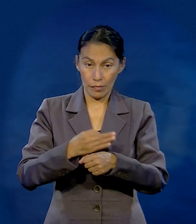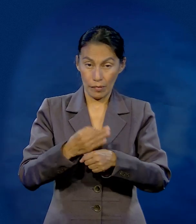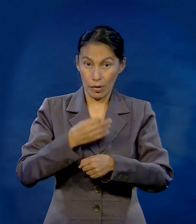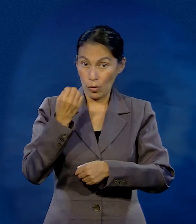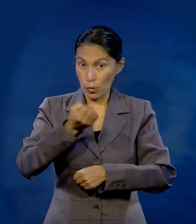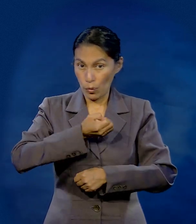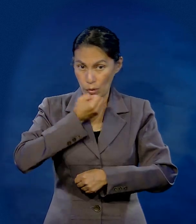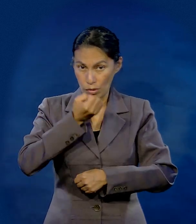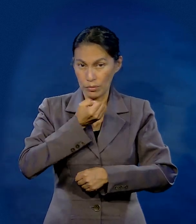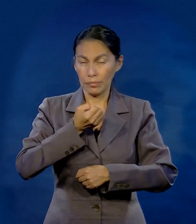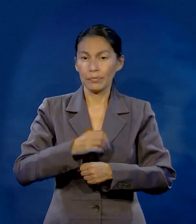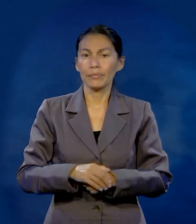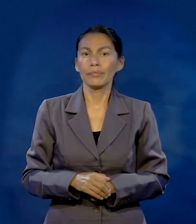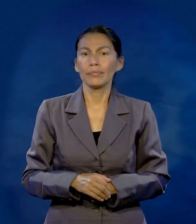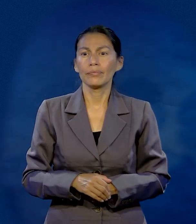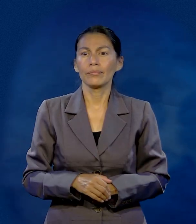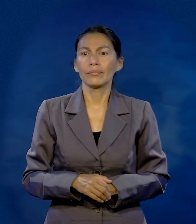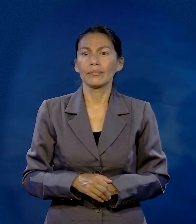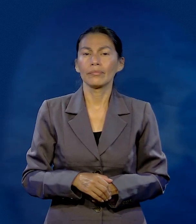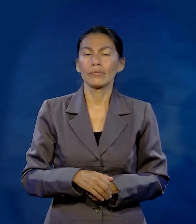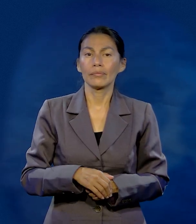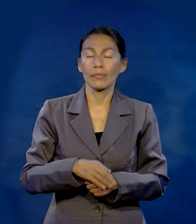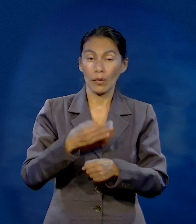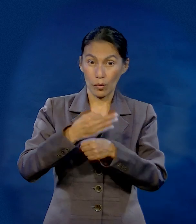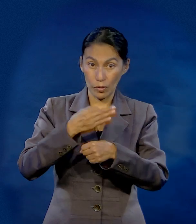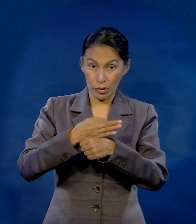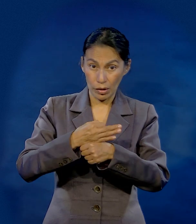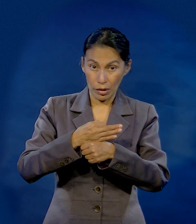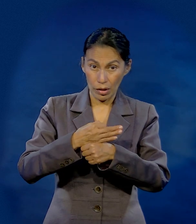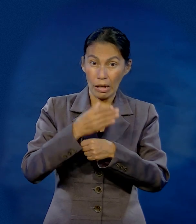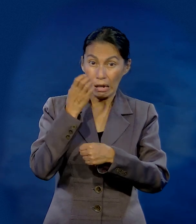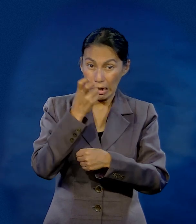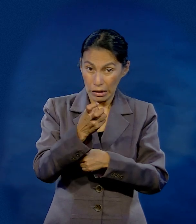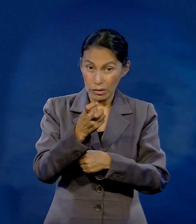hoy vamos a pedir al Señor eso